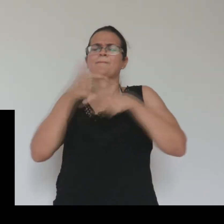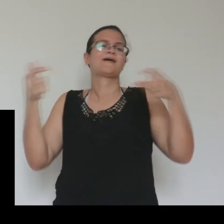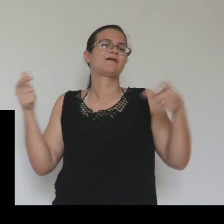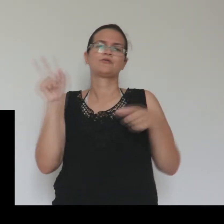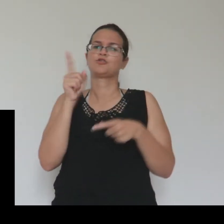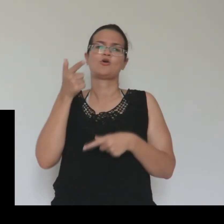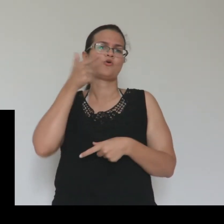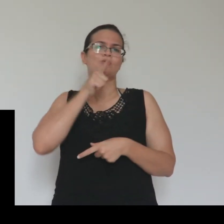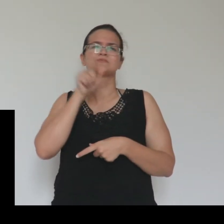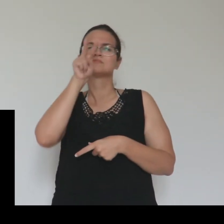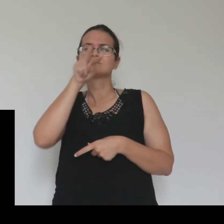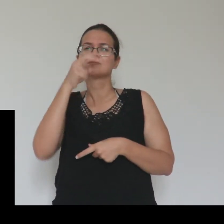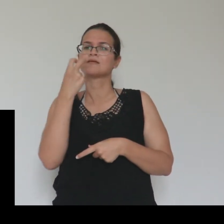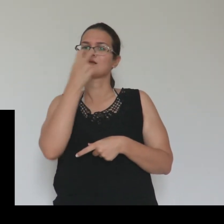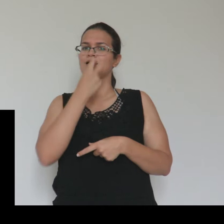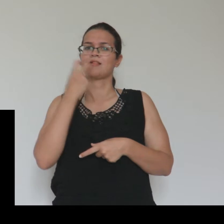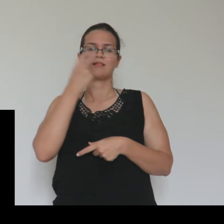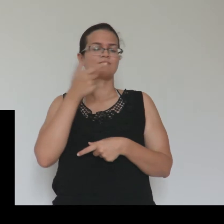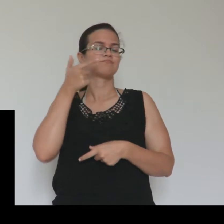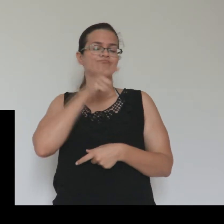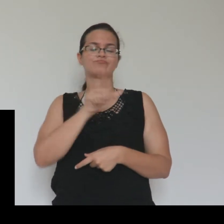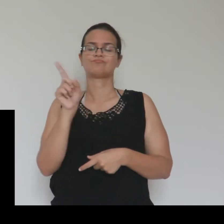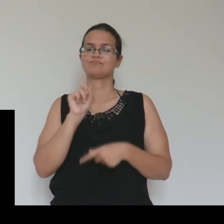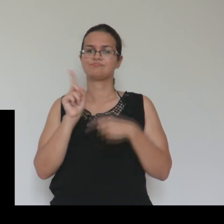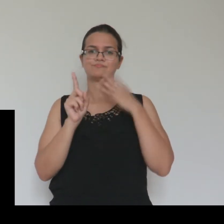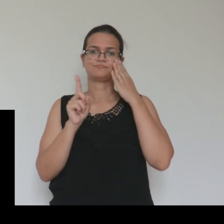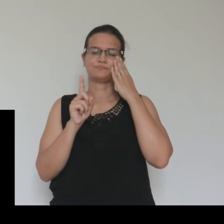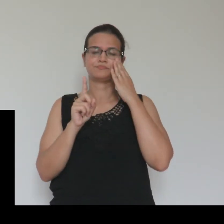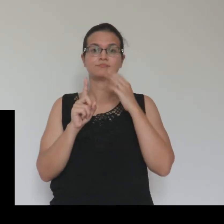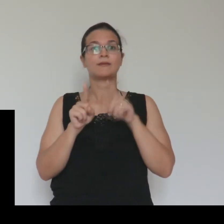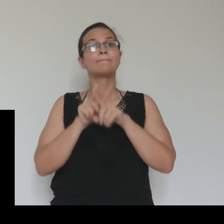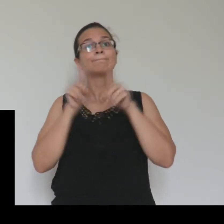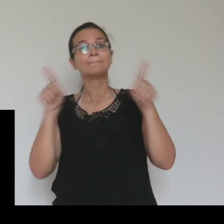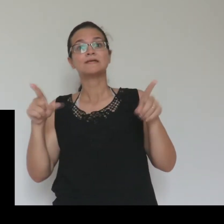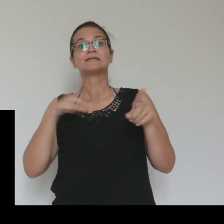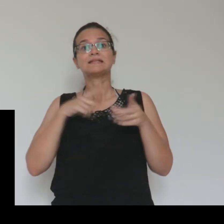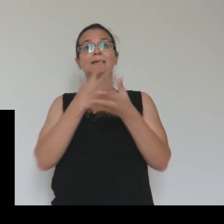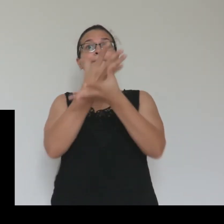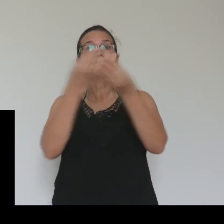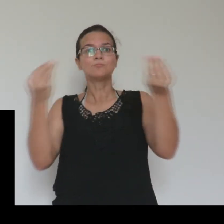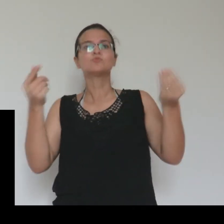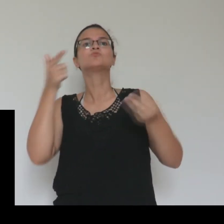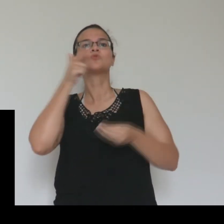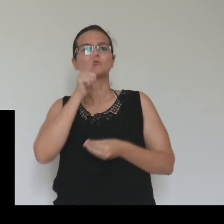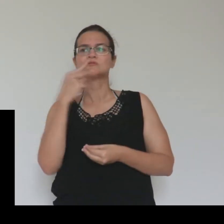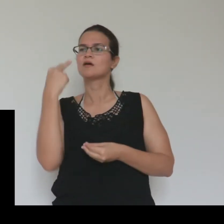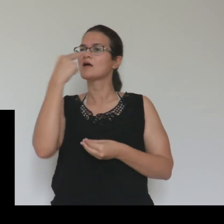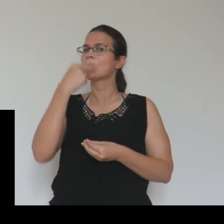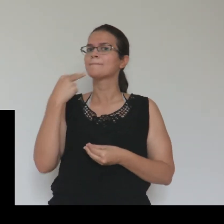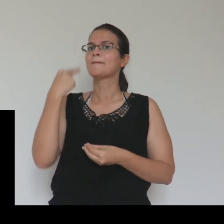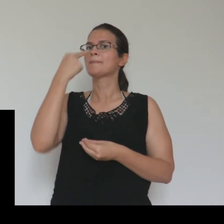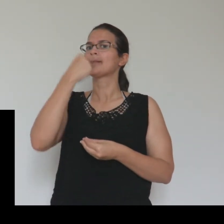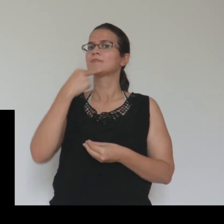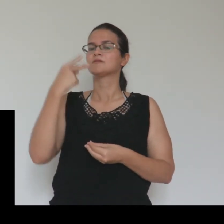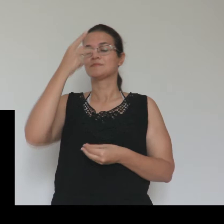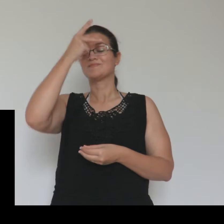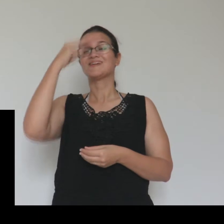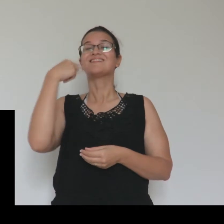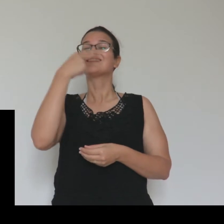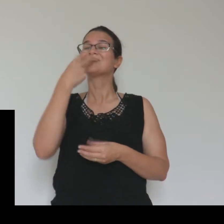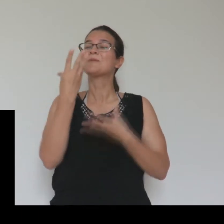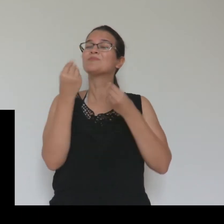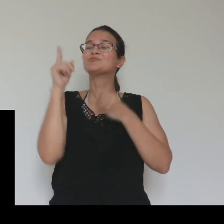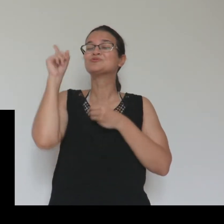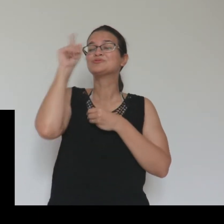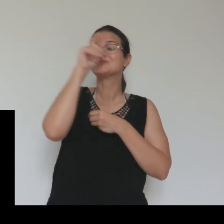Porém, existem muitos que fazem leitura labial. Porém, a leitura labial é muito complicada, porque assim, tem que tomar muito cuidado. Vou deixar um link